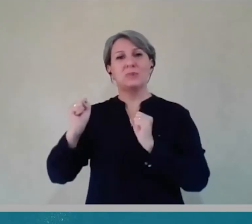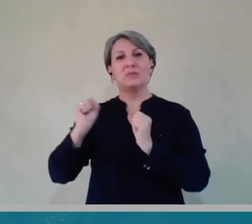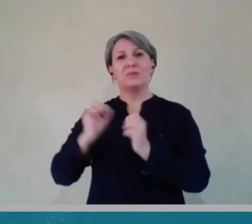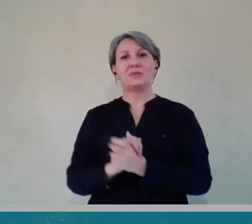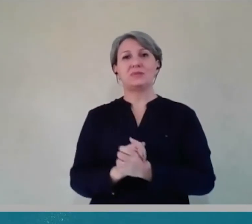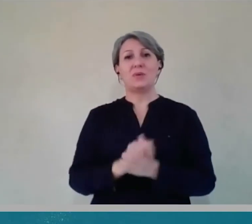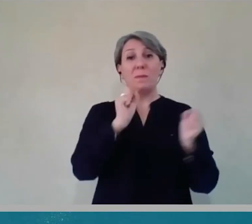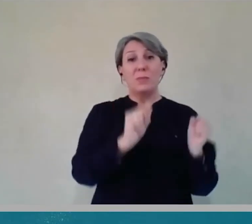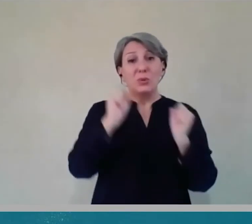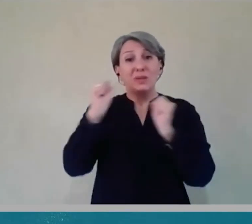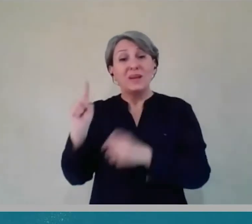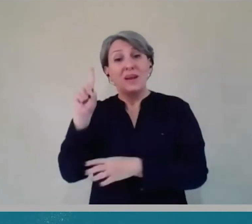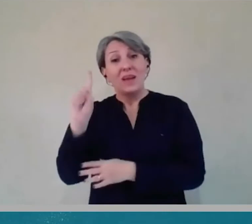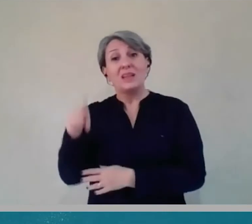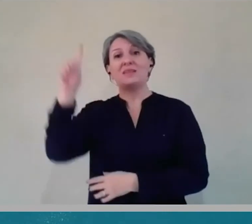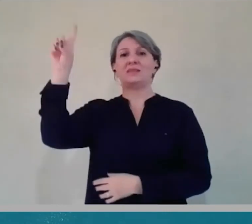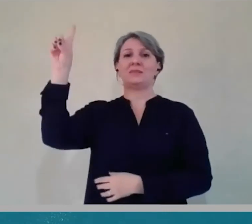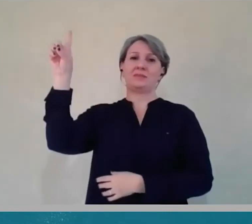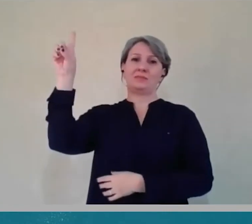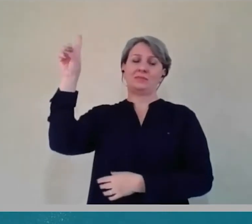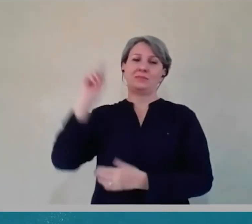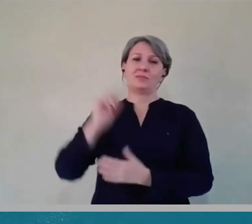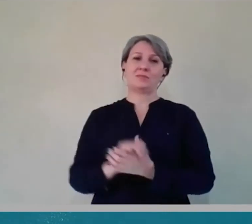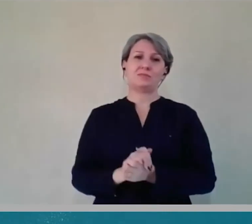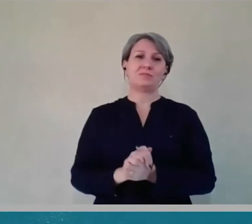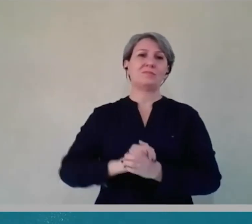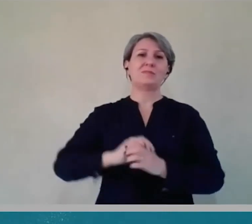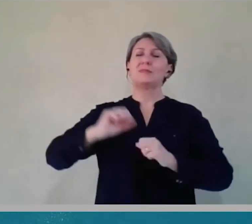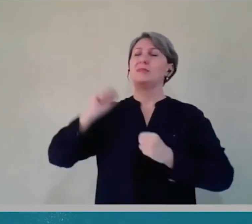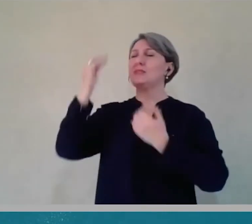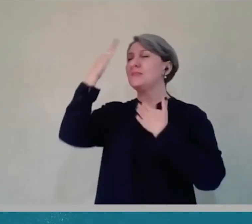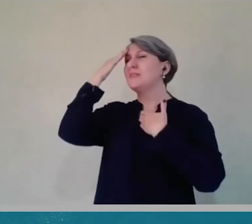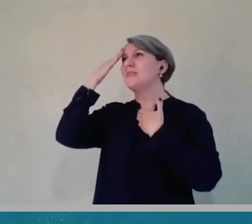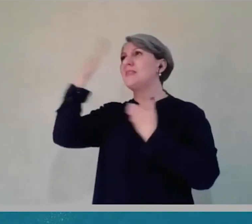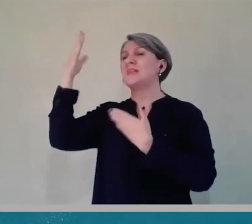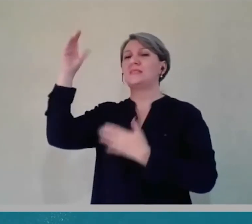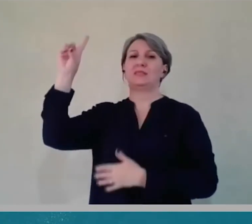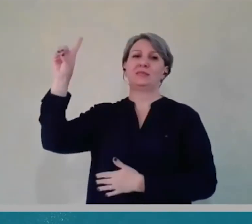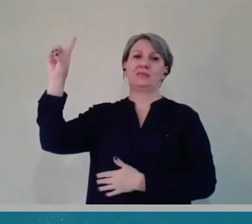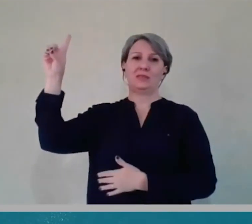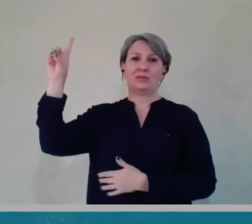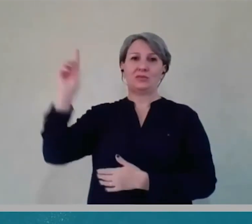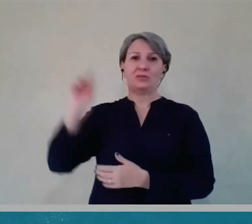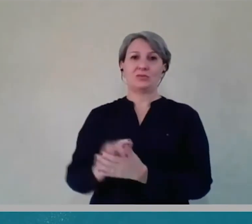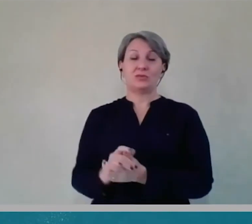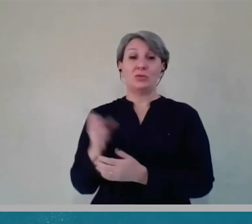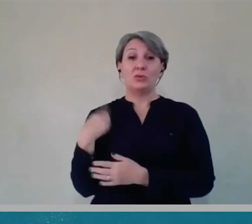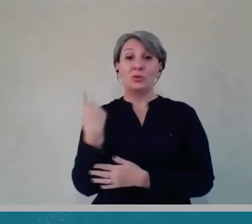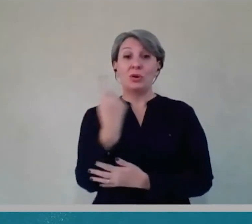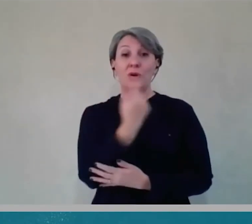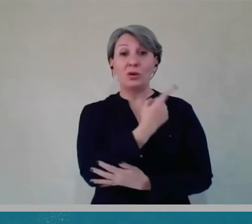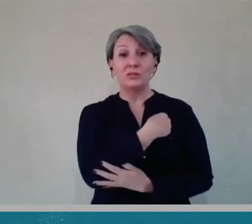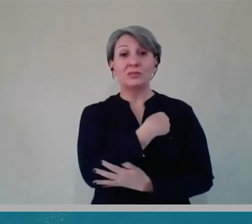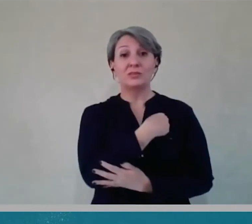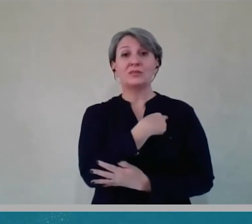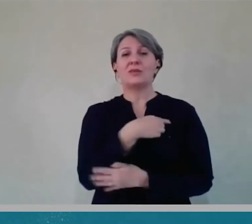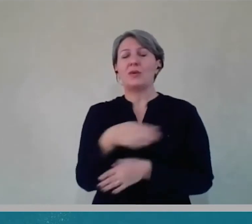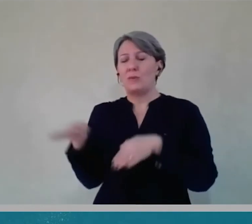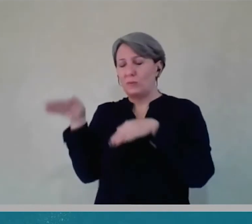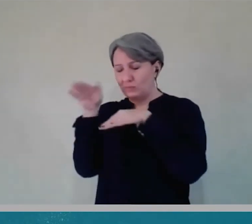dele. Irmãos, graças a Deus. Irmãos, se você como um homem humilde